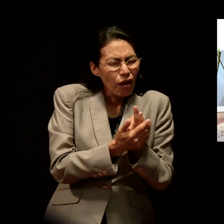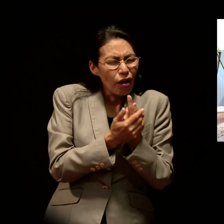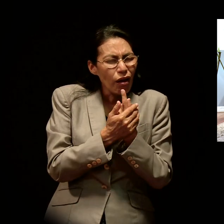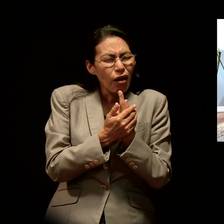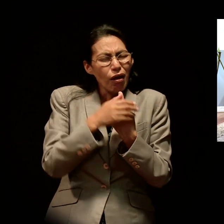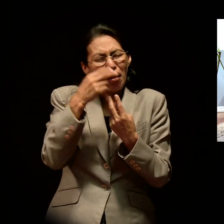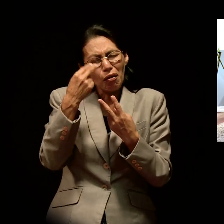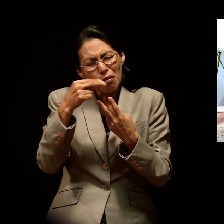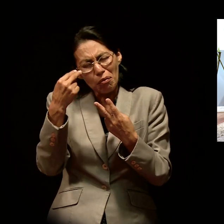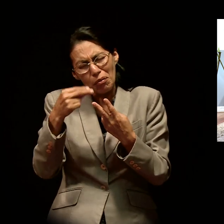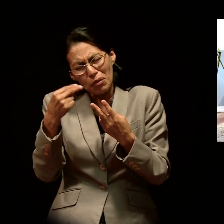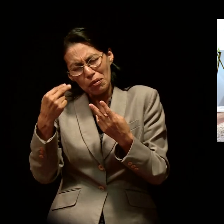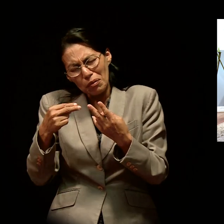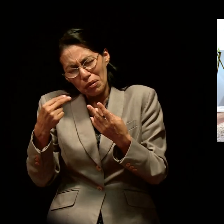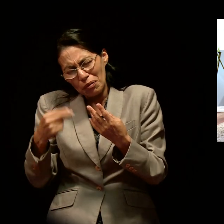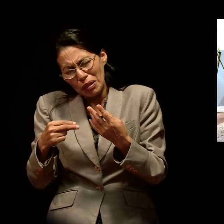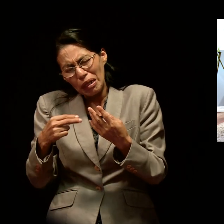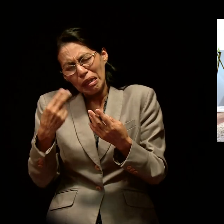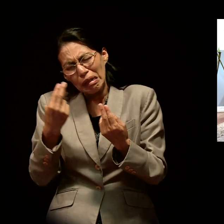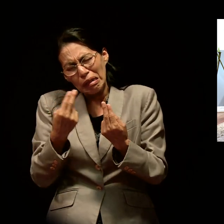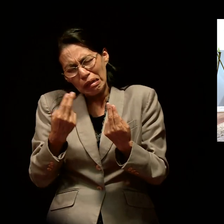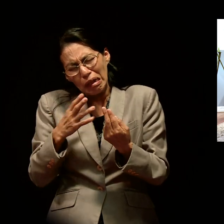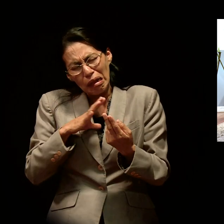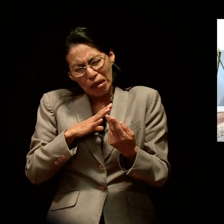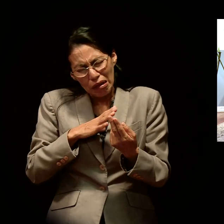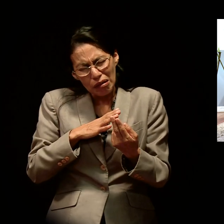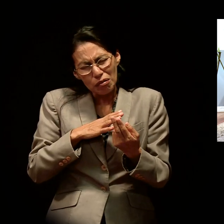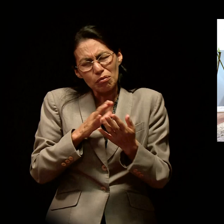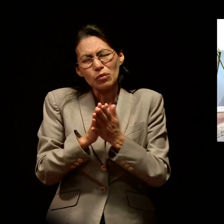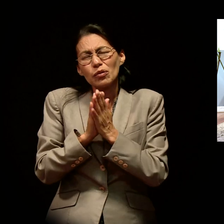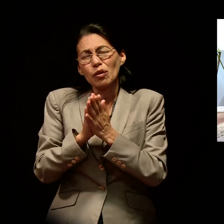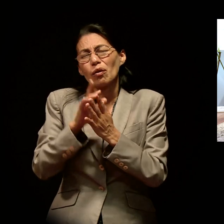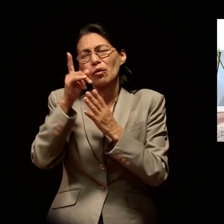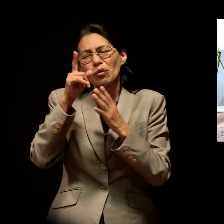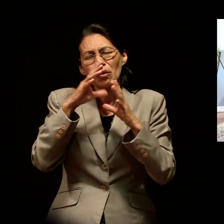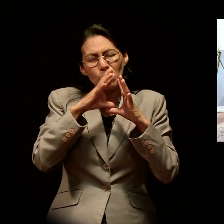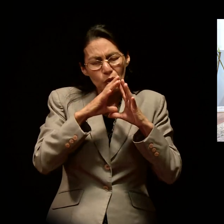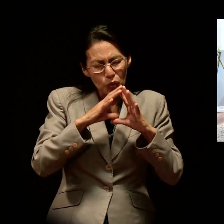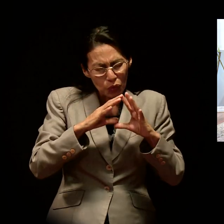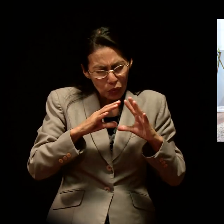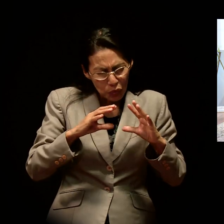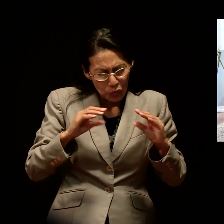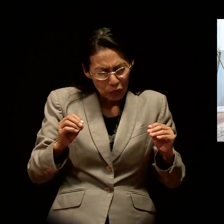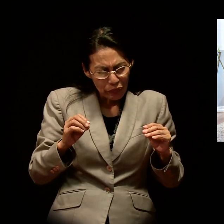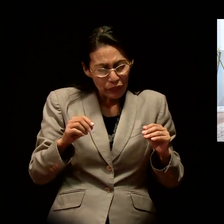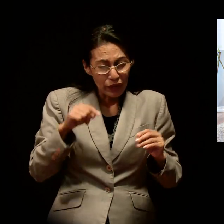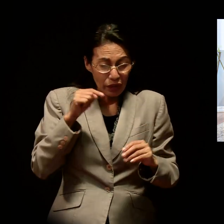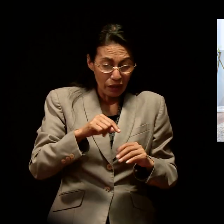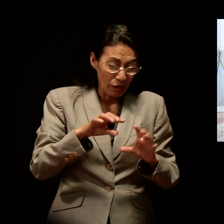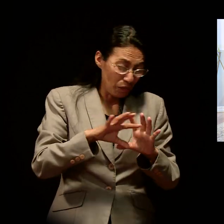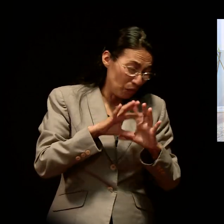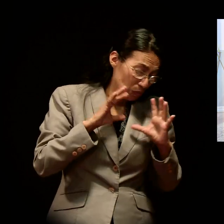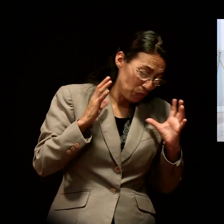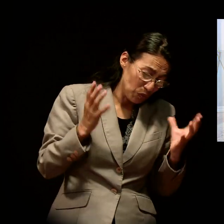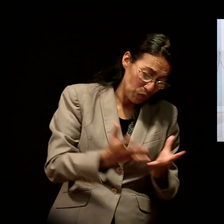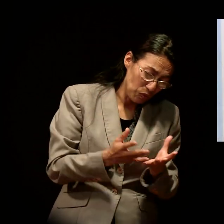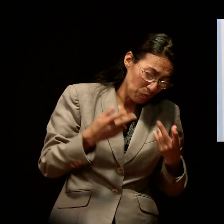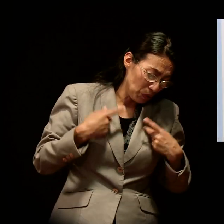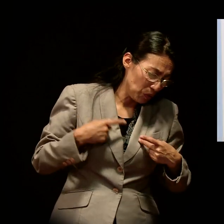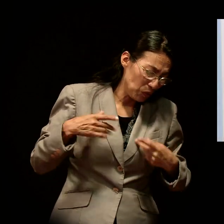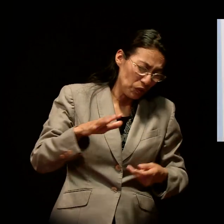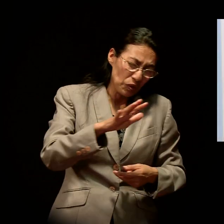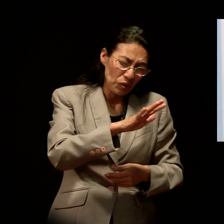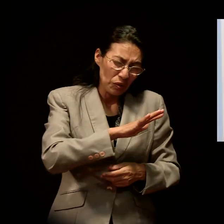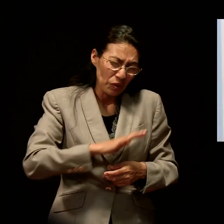ten misericordia de cada uno tómalos así como se leyó por nombre y por la que están cruzando